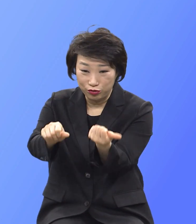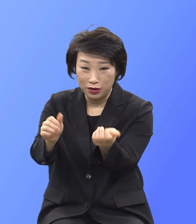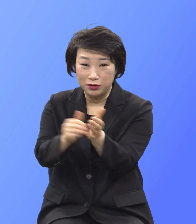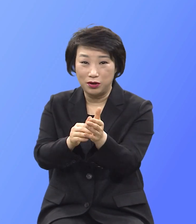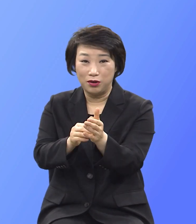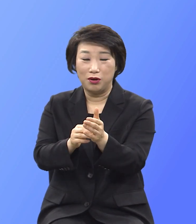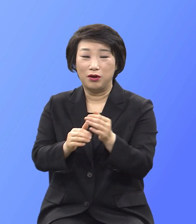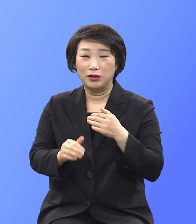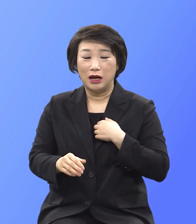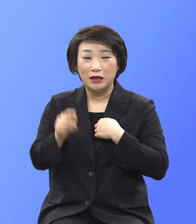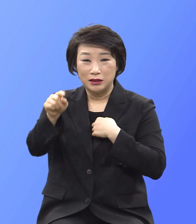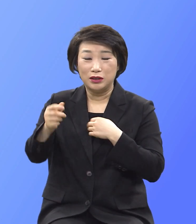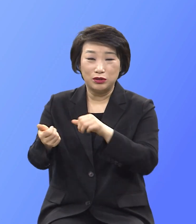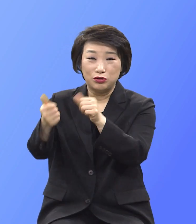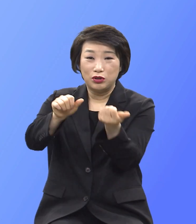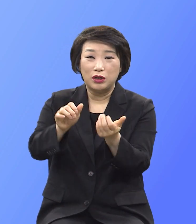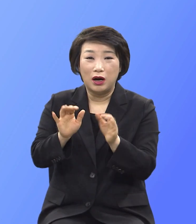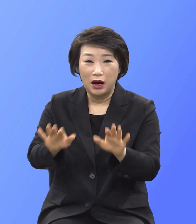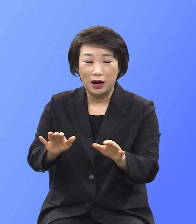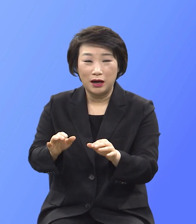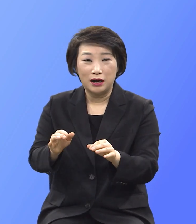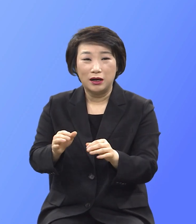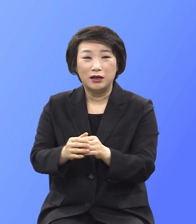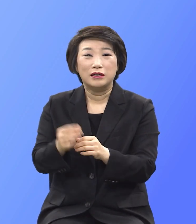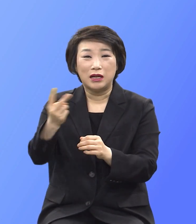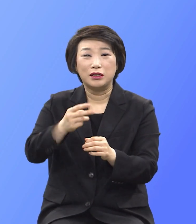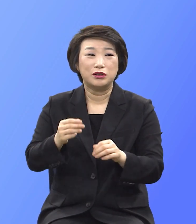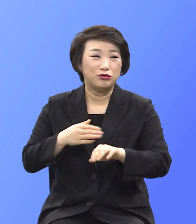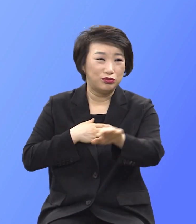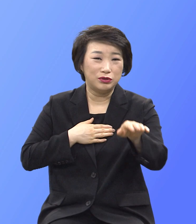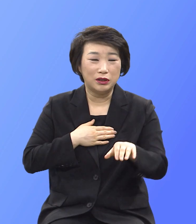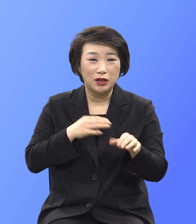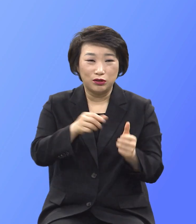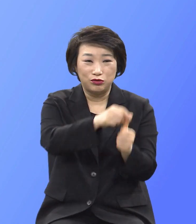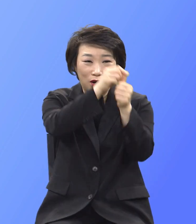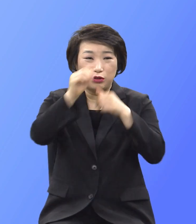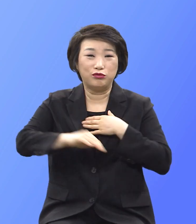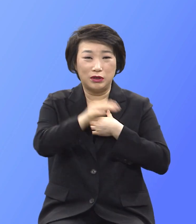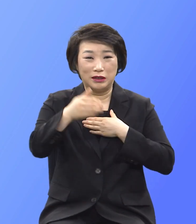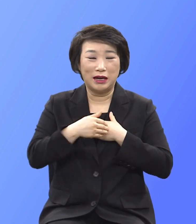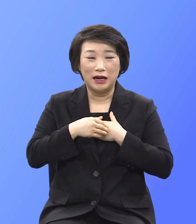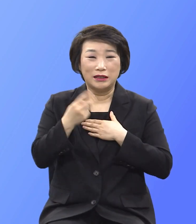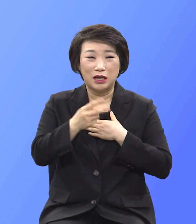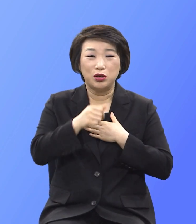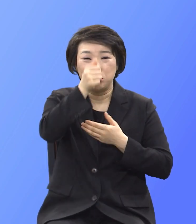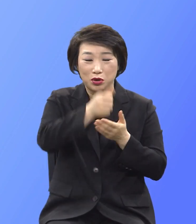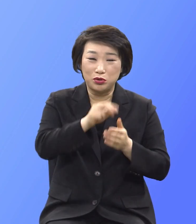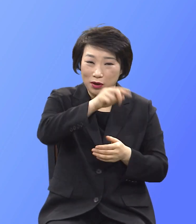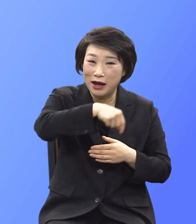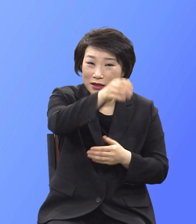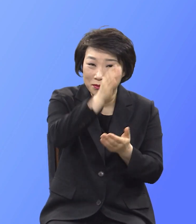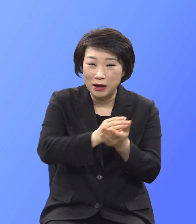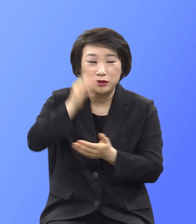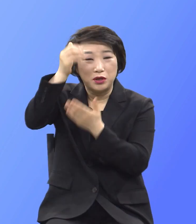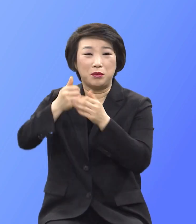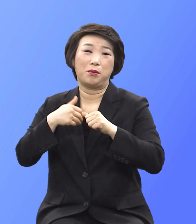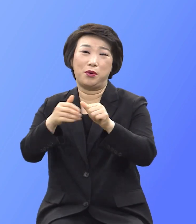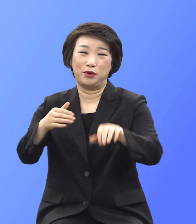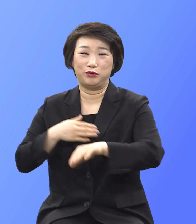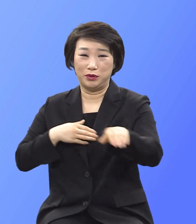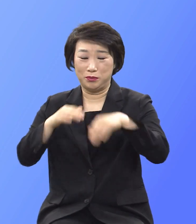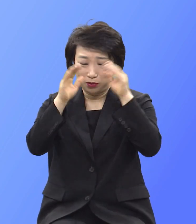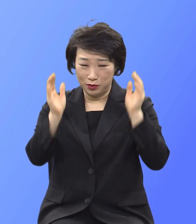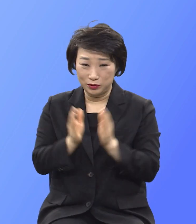죽으셨고 죽으신 자들에게 다시 죄로 돌아가지 않도록 성령을 보내셨으니 우리 모두 성령의